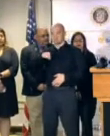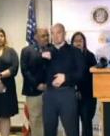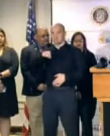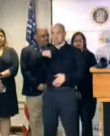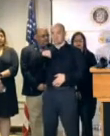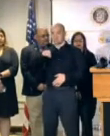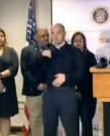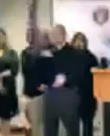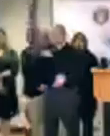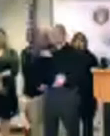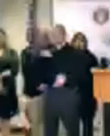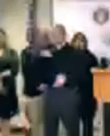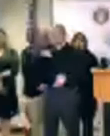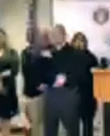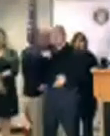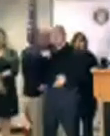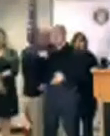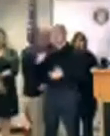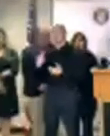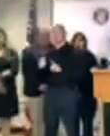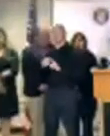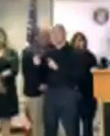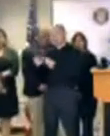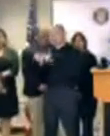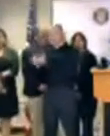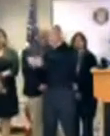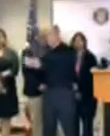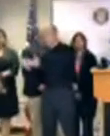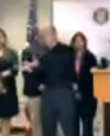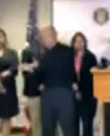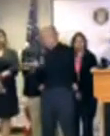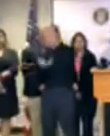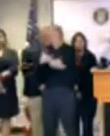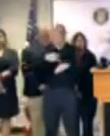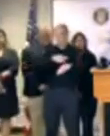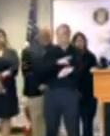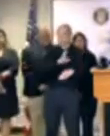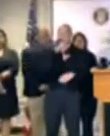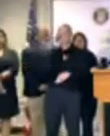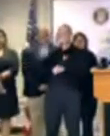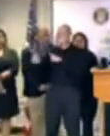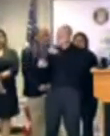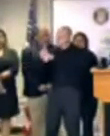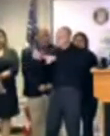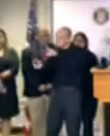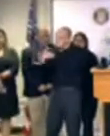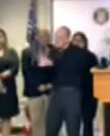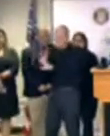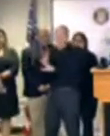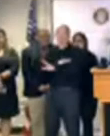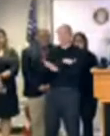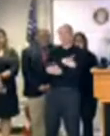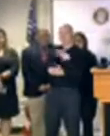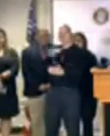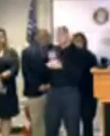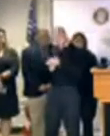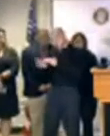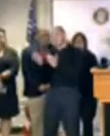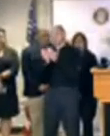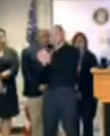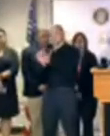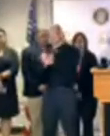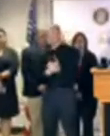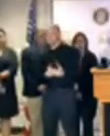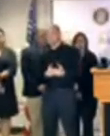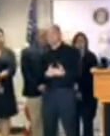barco a las bahías de Puerto Rico, también van a hacer preguntas adicionales antes de abordar el barco. Además de ese